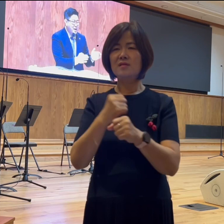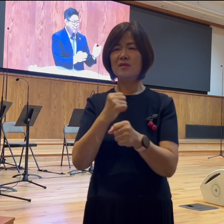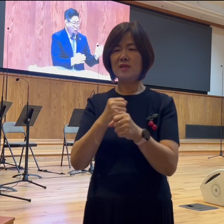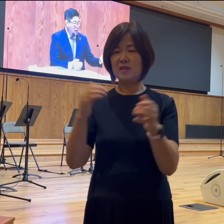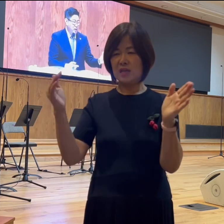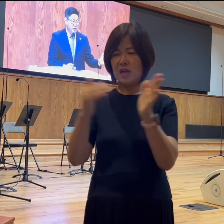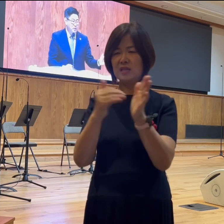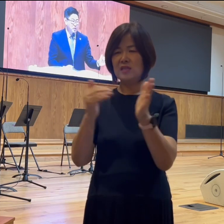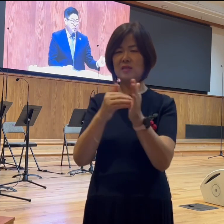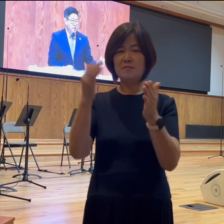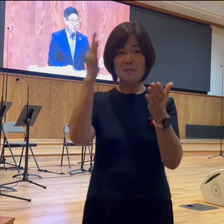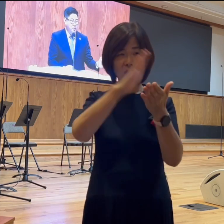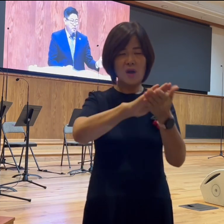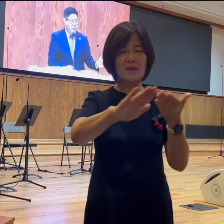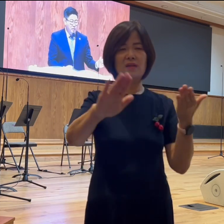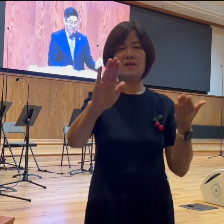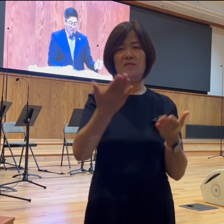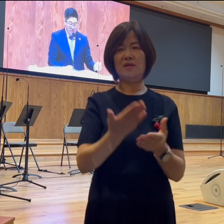한계까지의 평안이거든요.